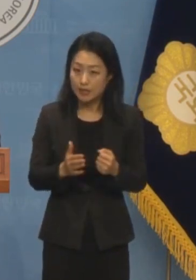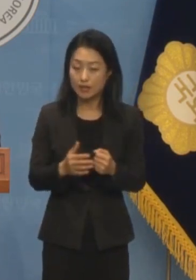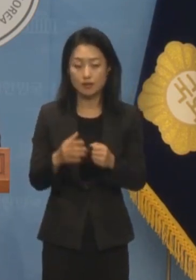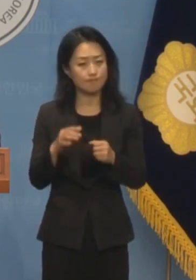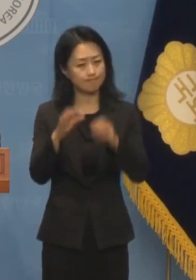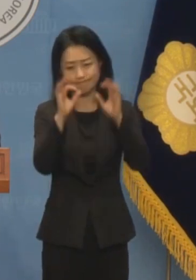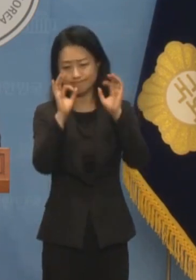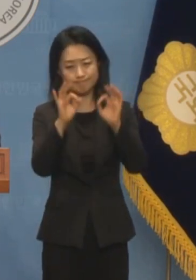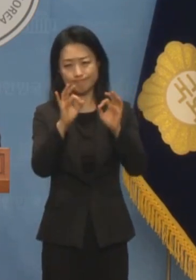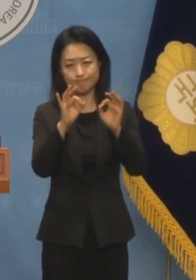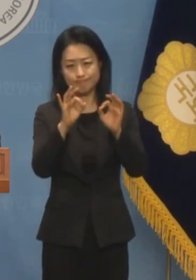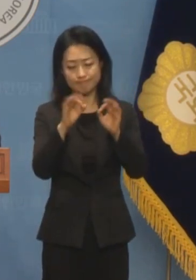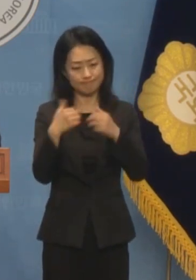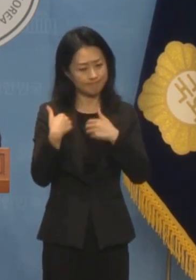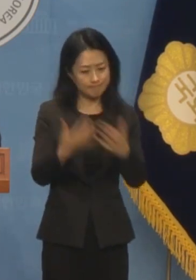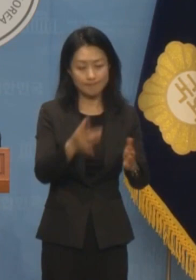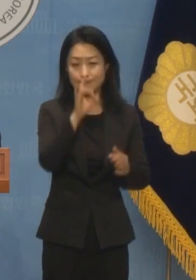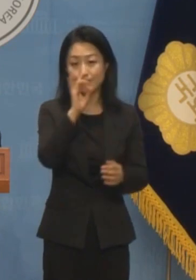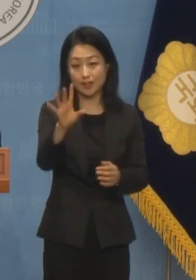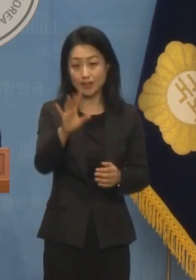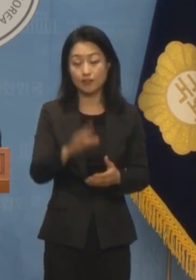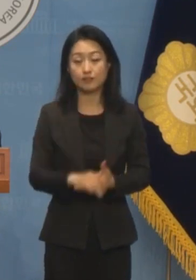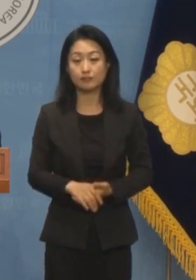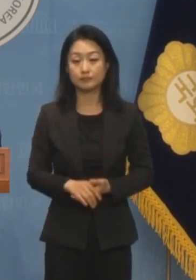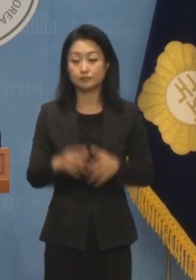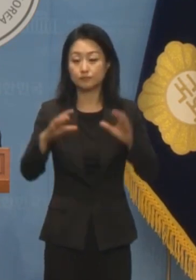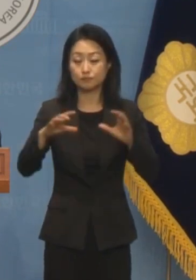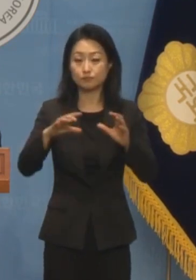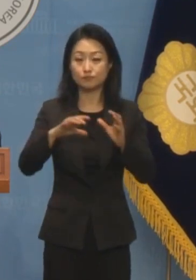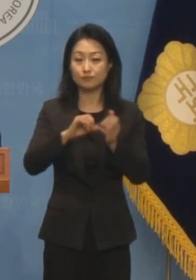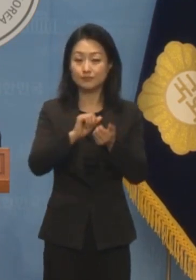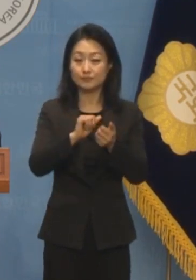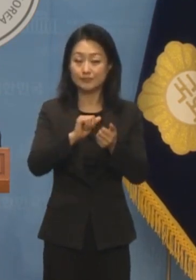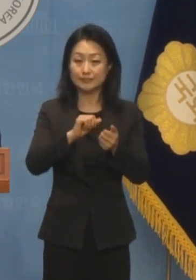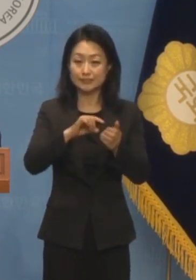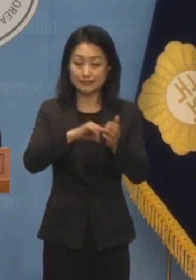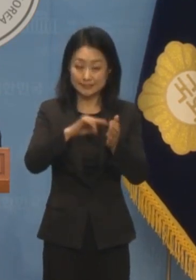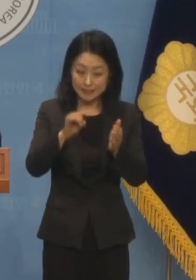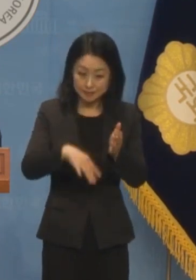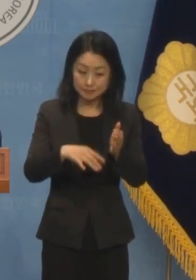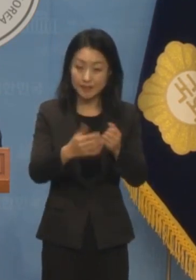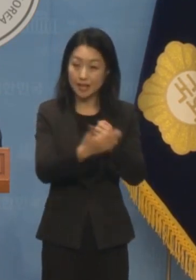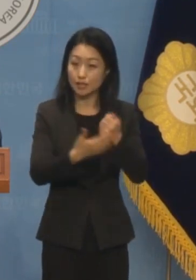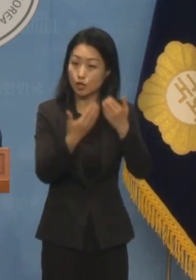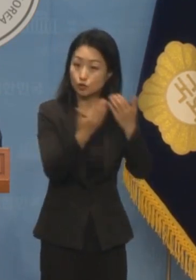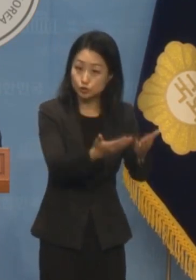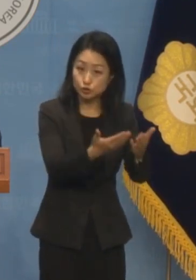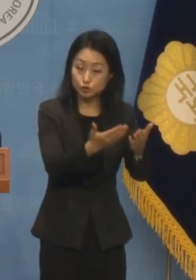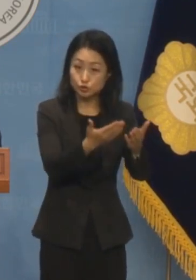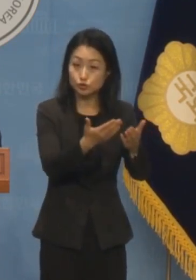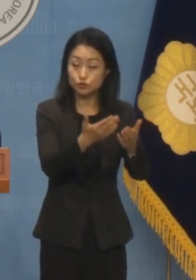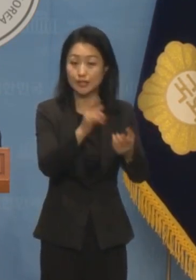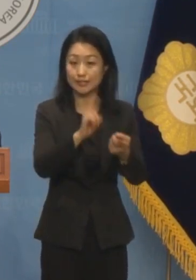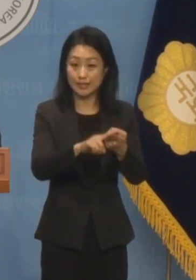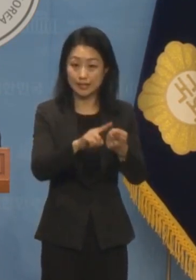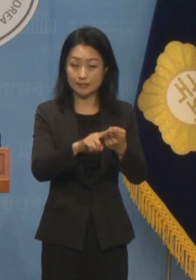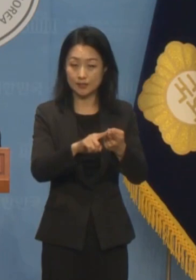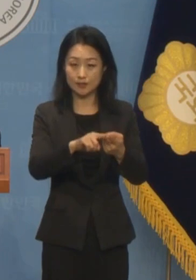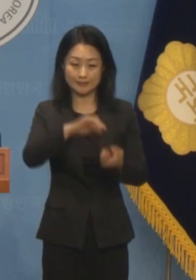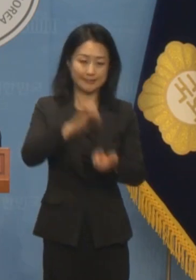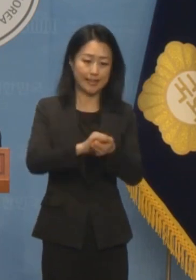이상 볼 수만은 없습니다. 국채 감면율 한도 관리를 의무 규정으로